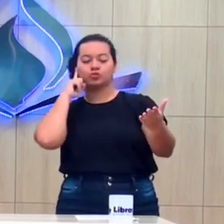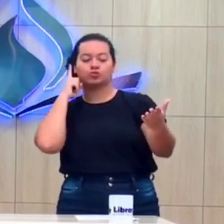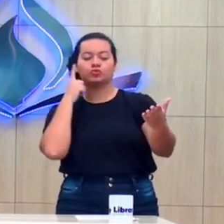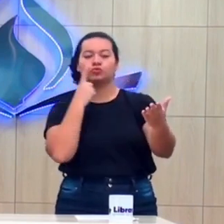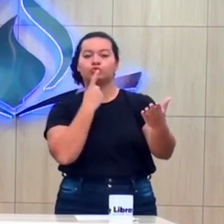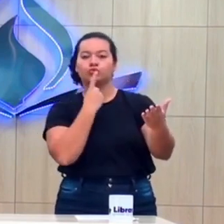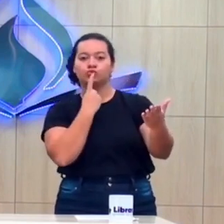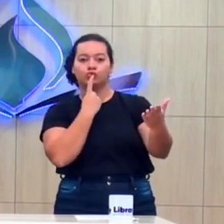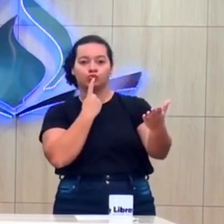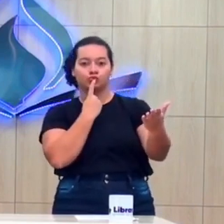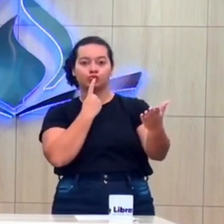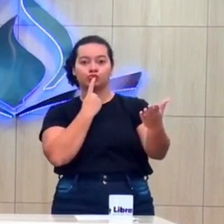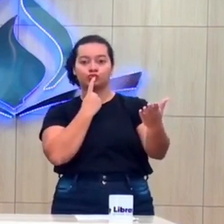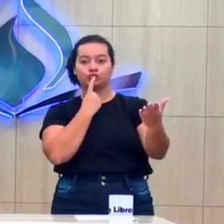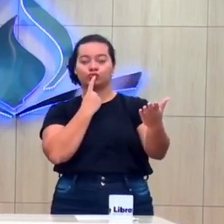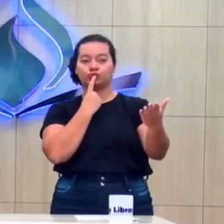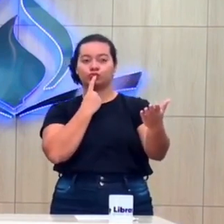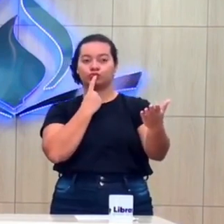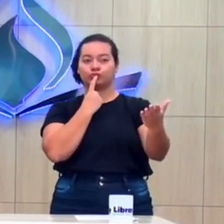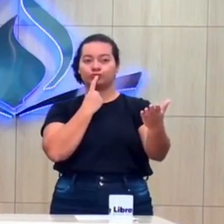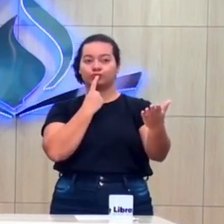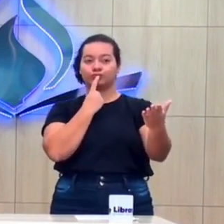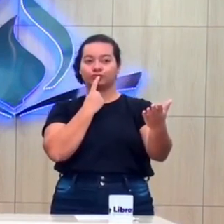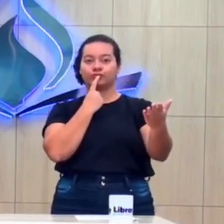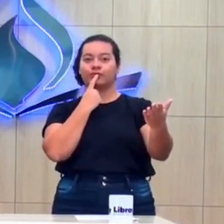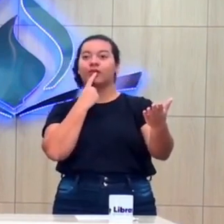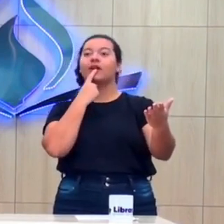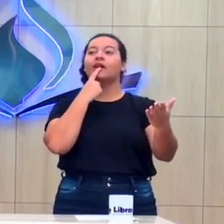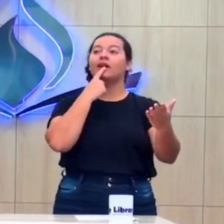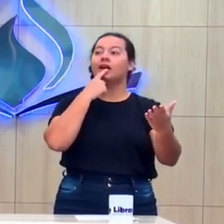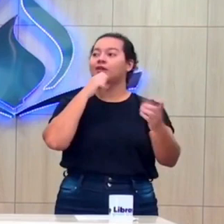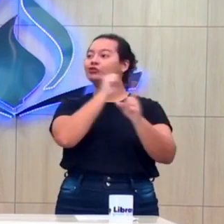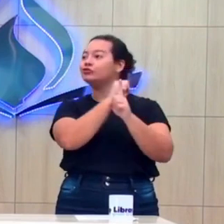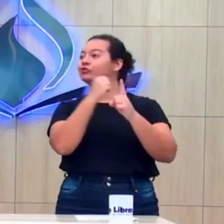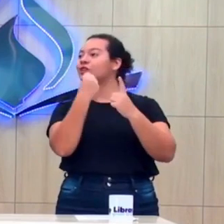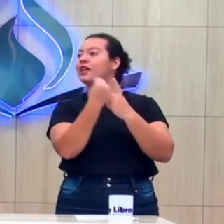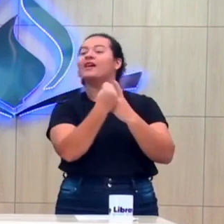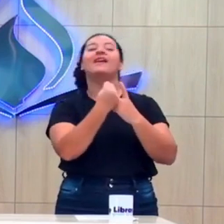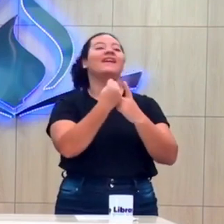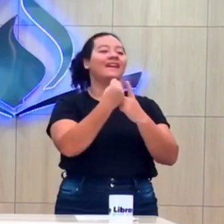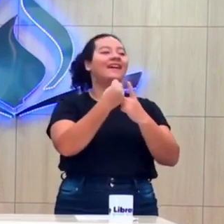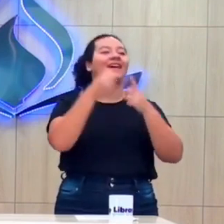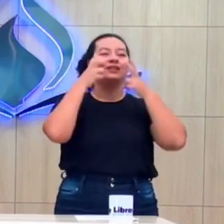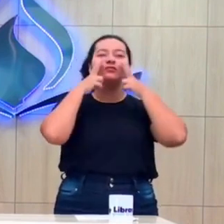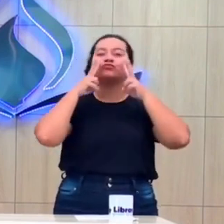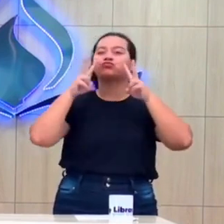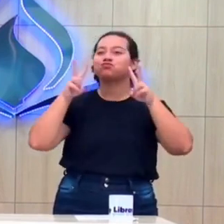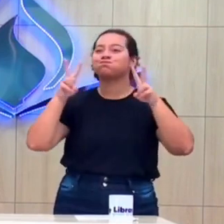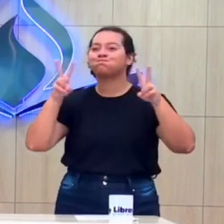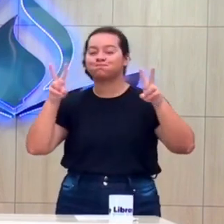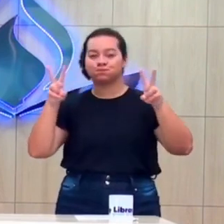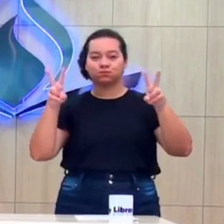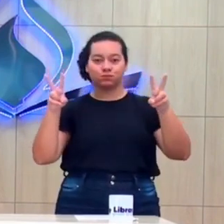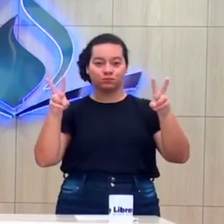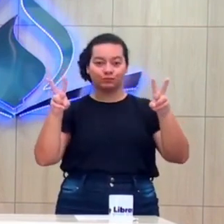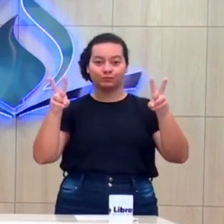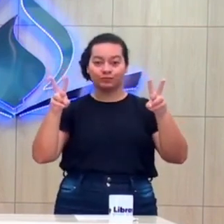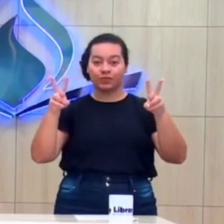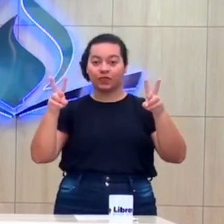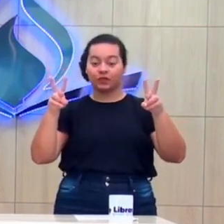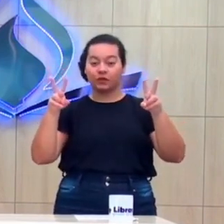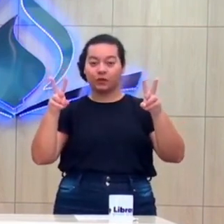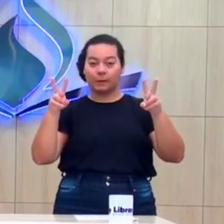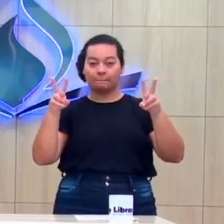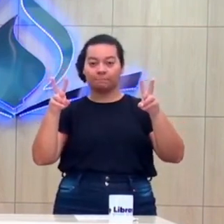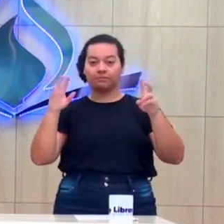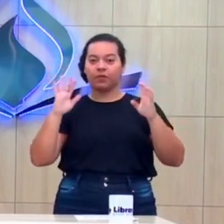surdo conseguiu o quê? Ter visibilidade na nossa sociedade. E uma palavra muito